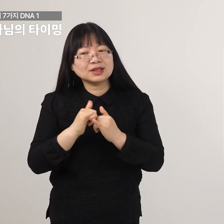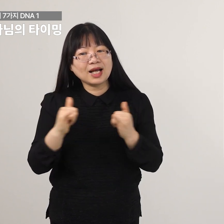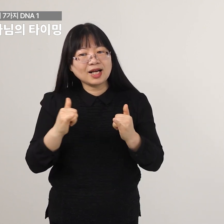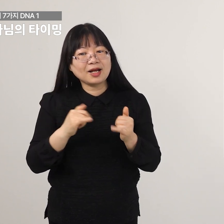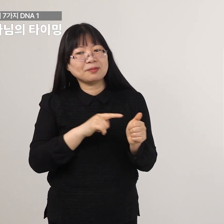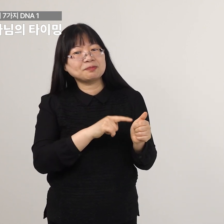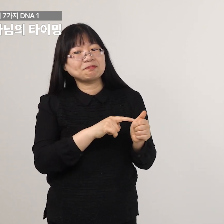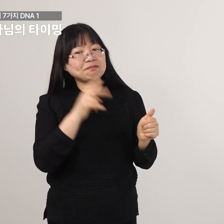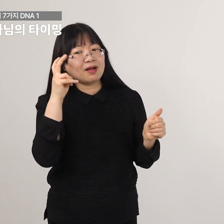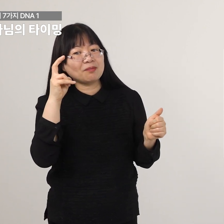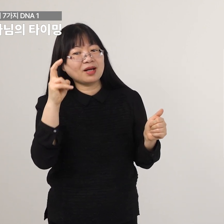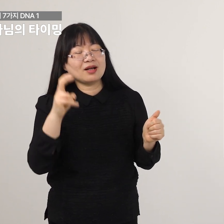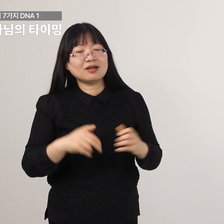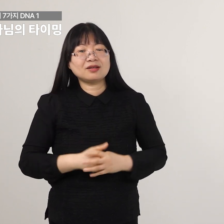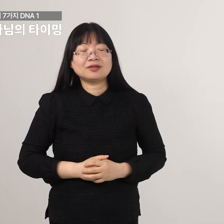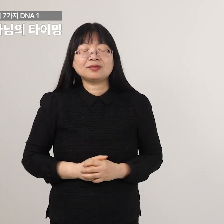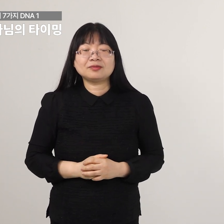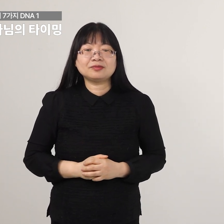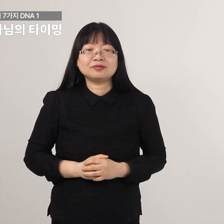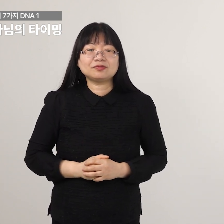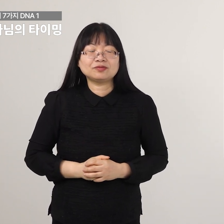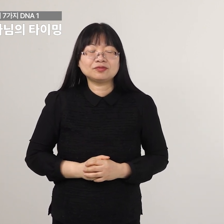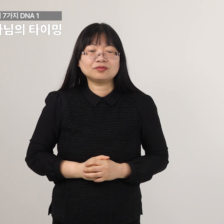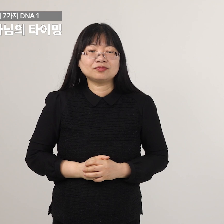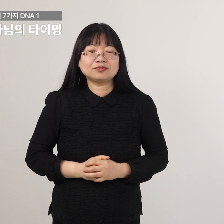이해를 갖습니다. 어쨌든